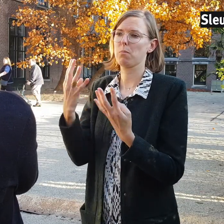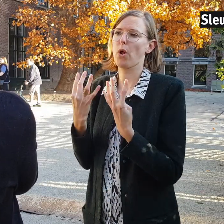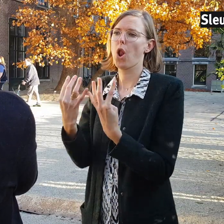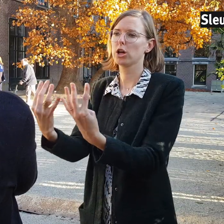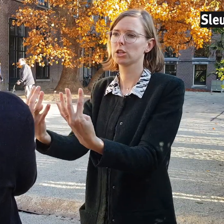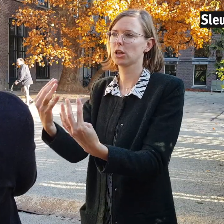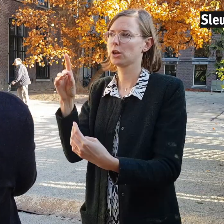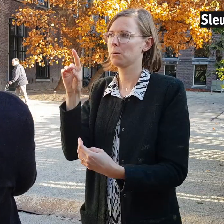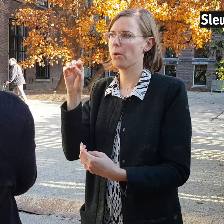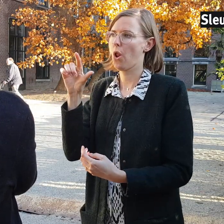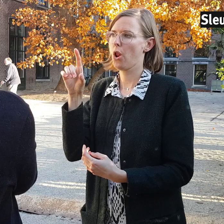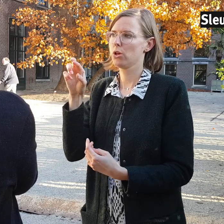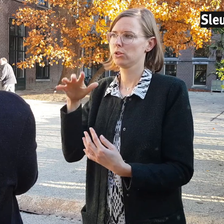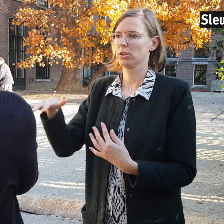Het muurgedicht heet Polder.